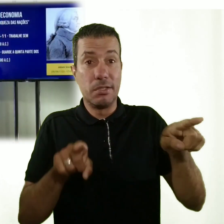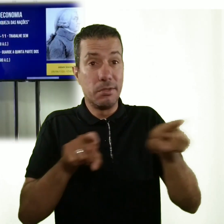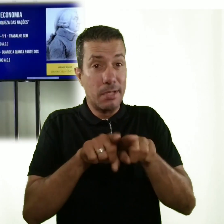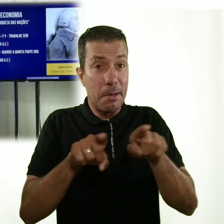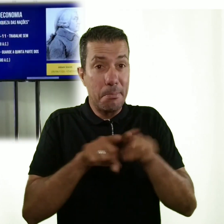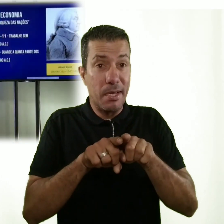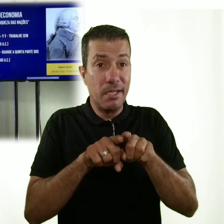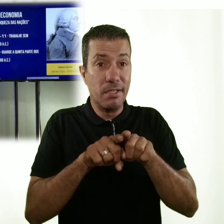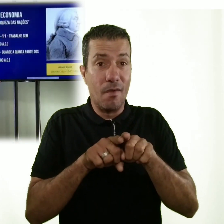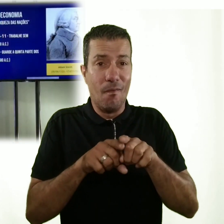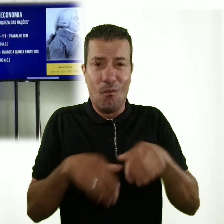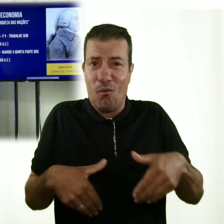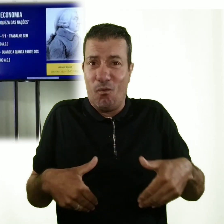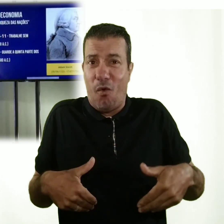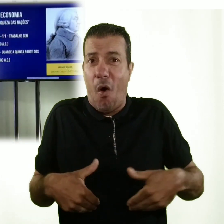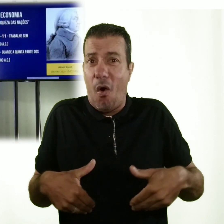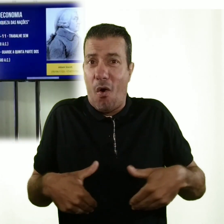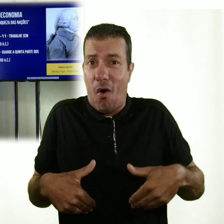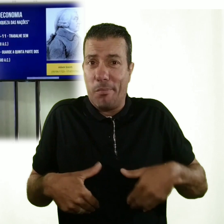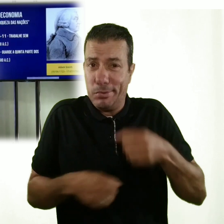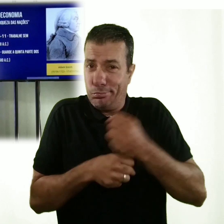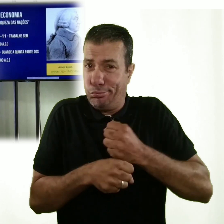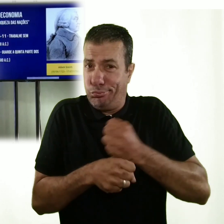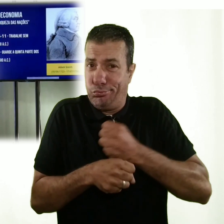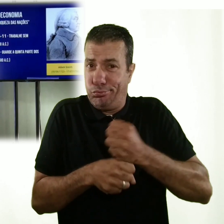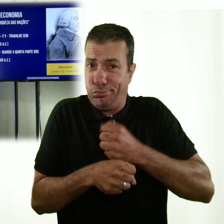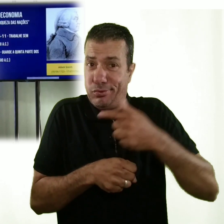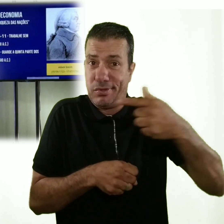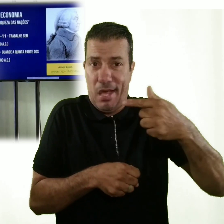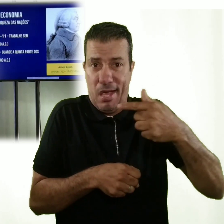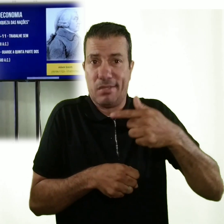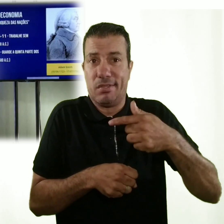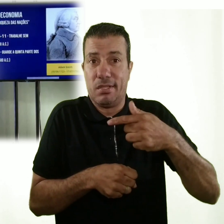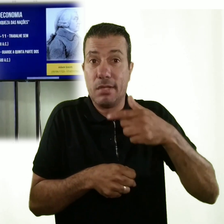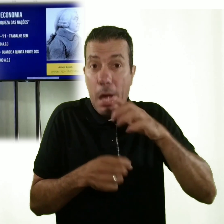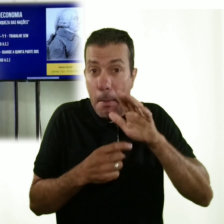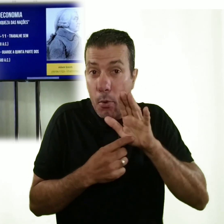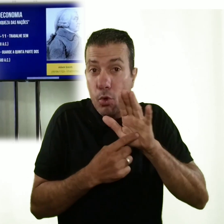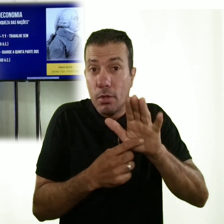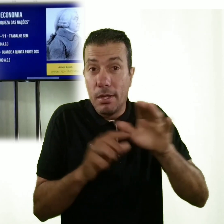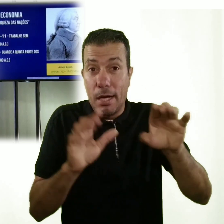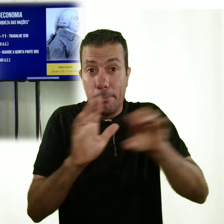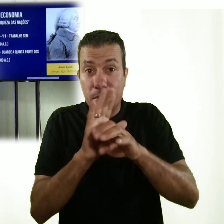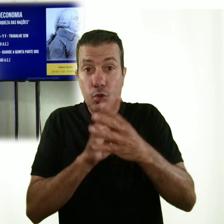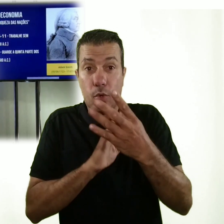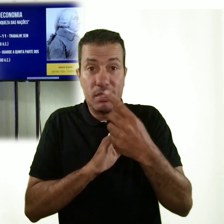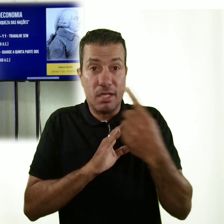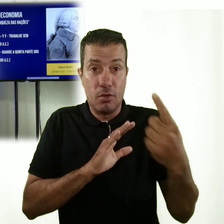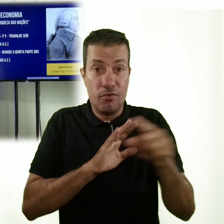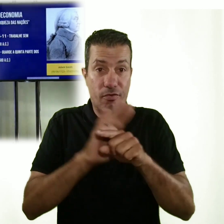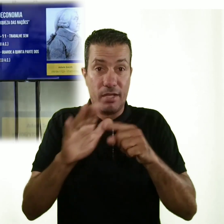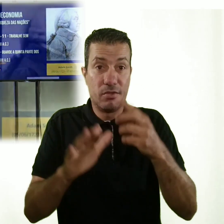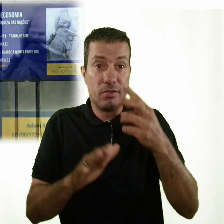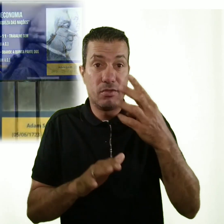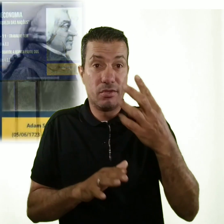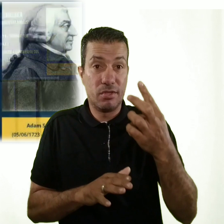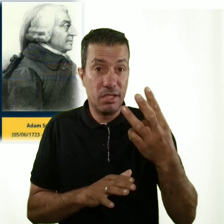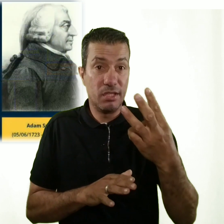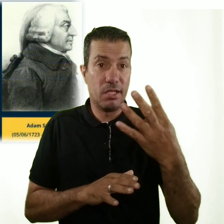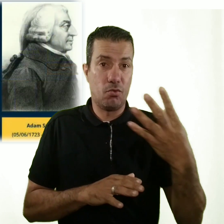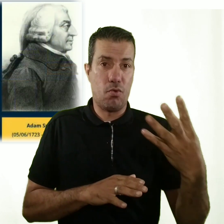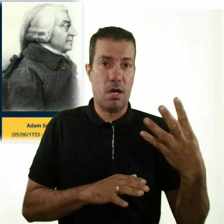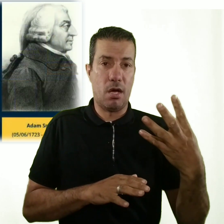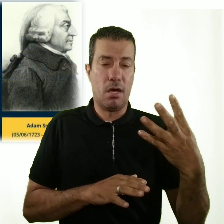fome. Então, ele deu um conselho, que está registrado no capítulo 41, no verso 34. Ele disse assim: nos anos